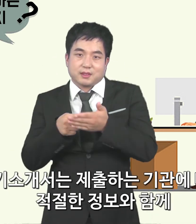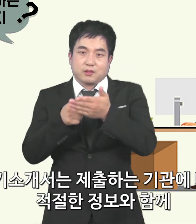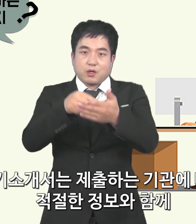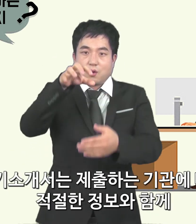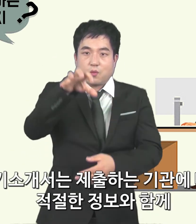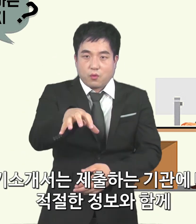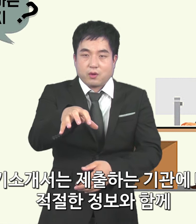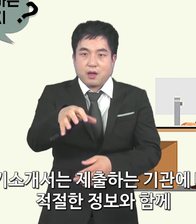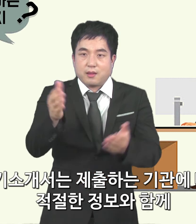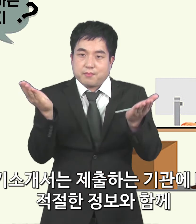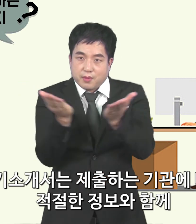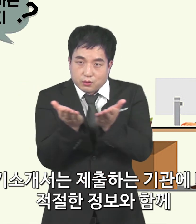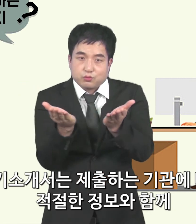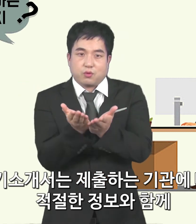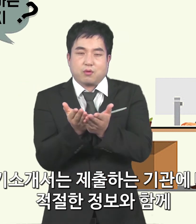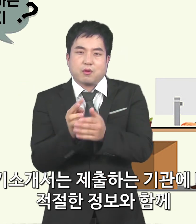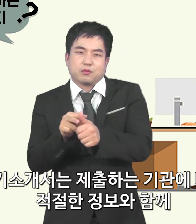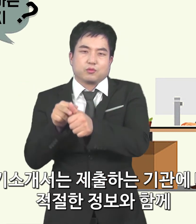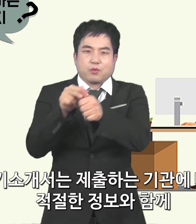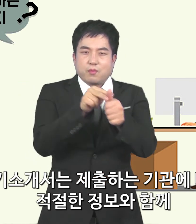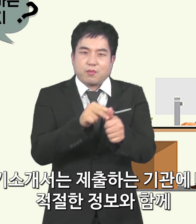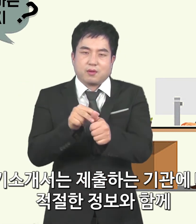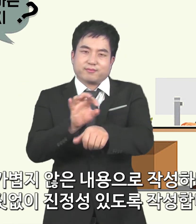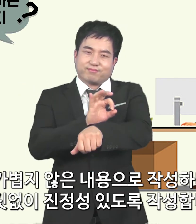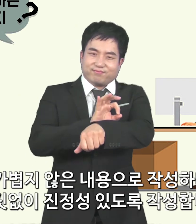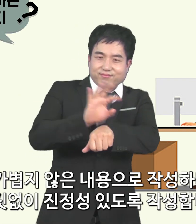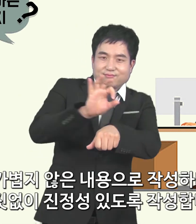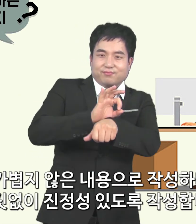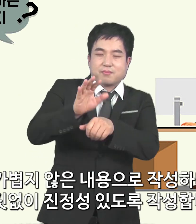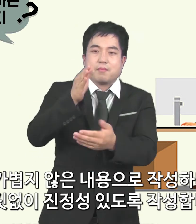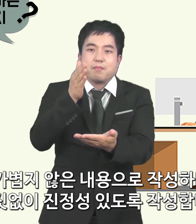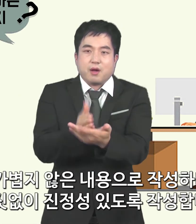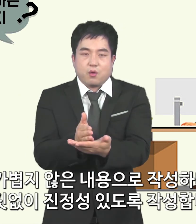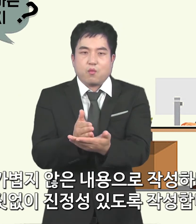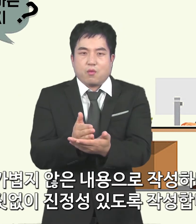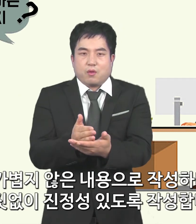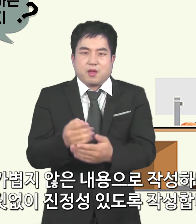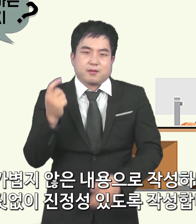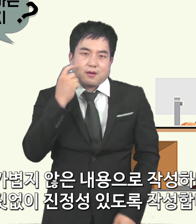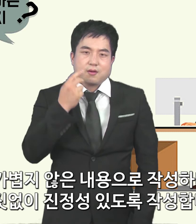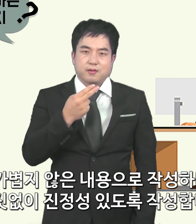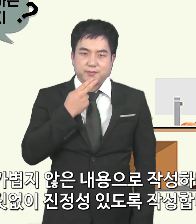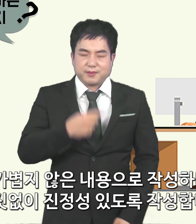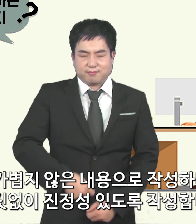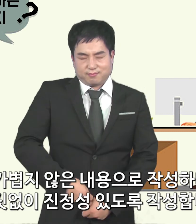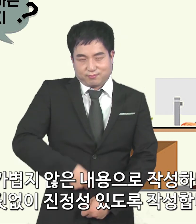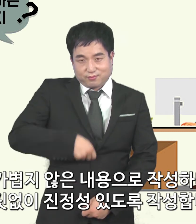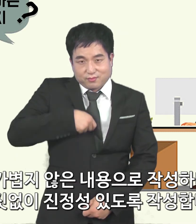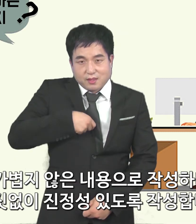자기소개서는 제출하는 기관에 따라 적절한 정보와 함께 가볍지 않은 내용으로 작성하며